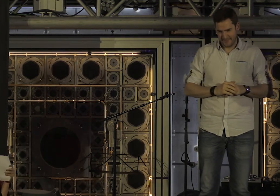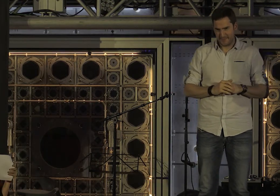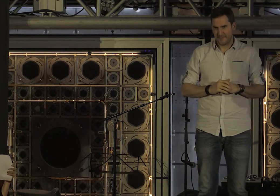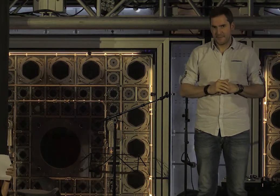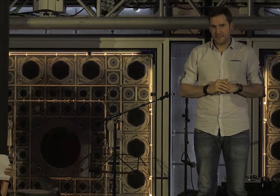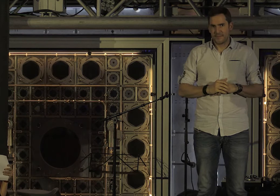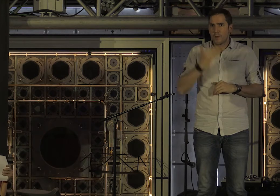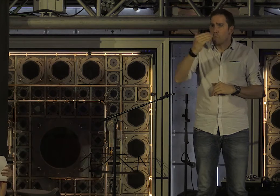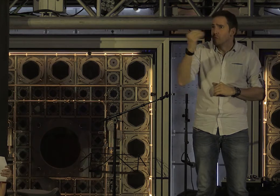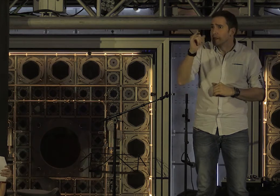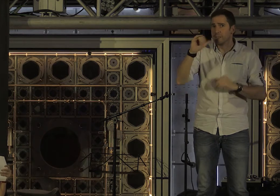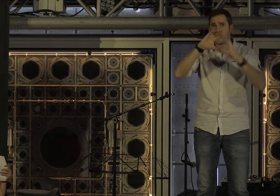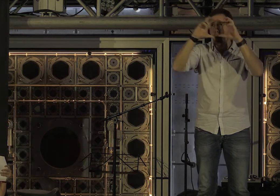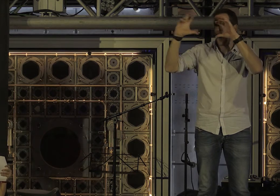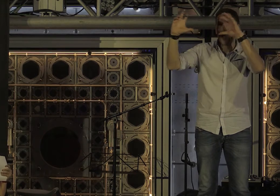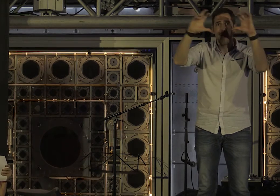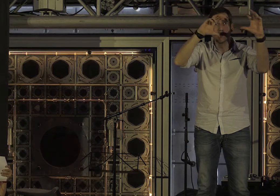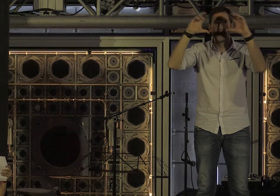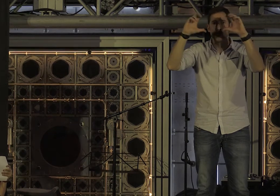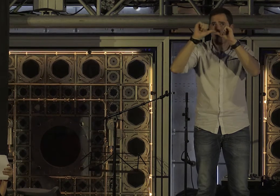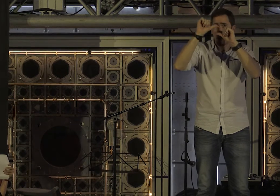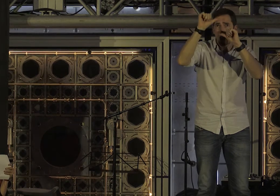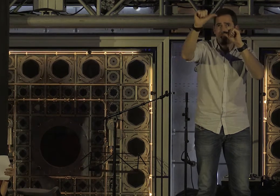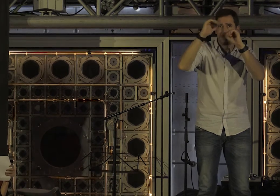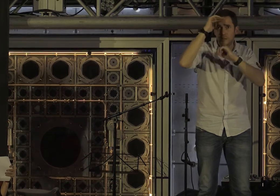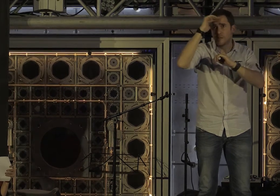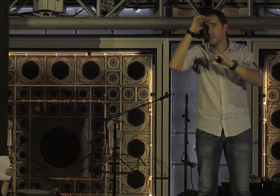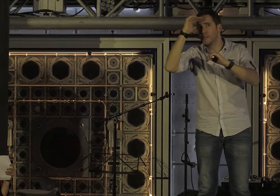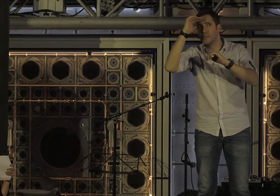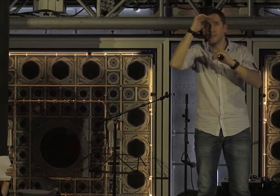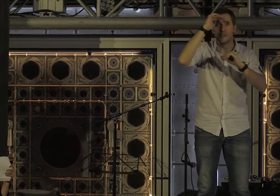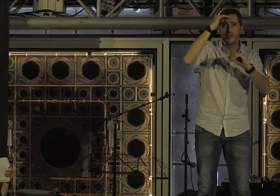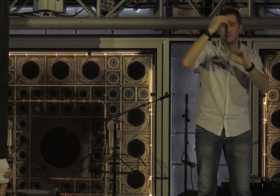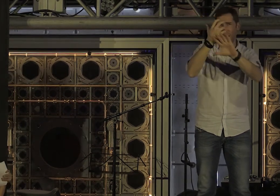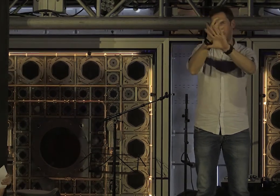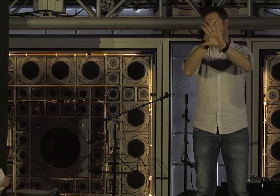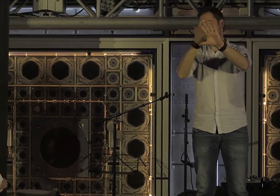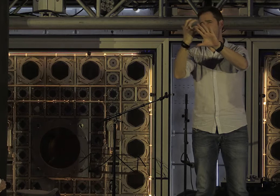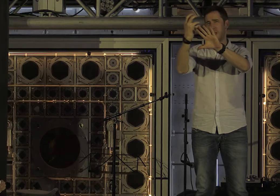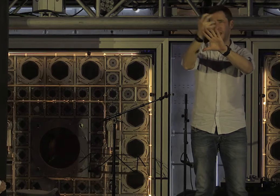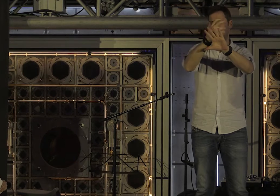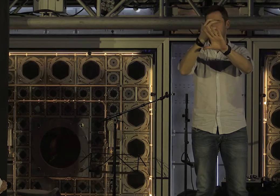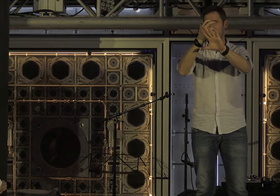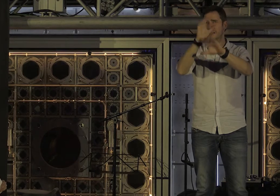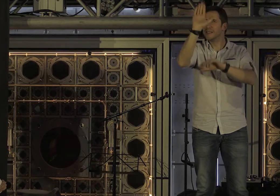Bonjour les nuages, au-delà des nerfs et des visions de sang argenté. Comment ça se passe de l'autre côté de la